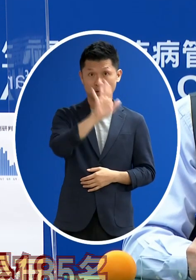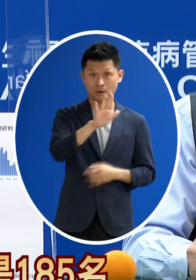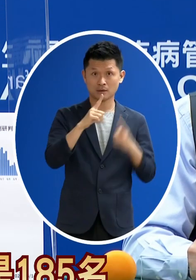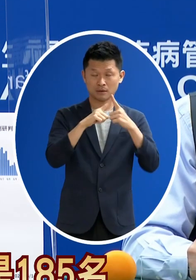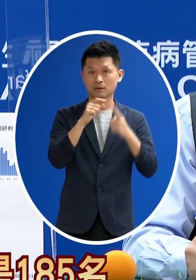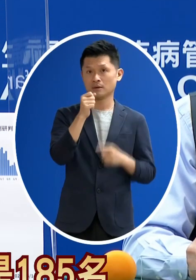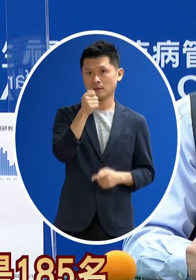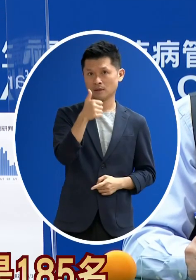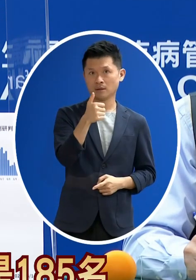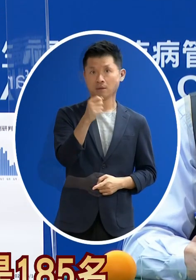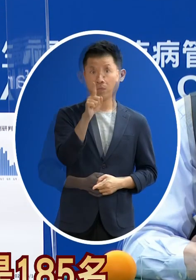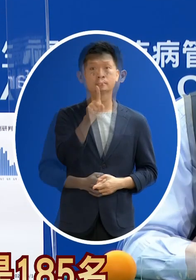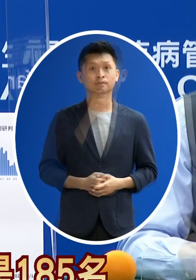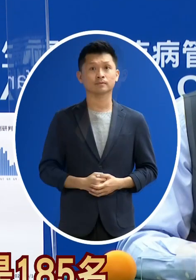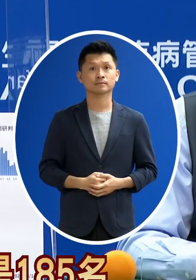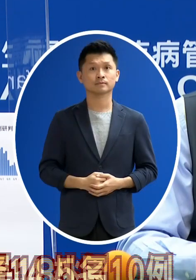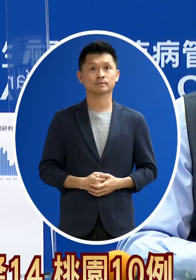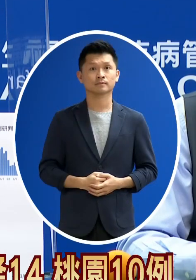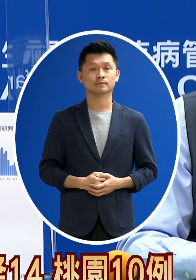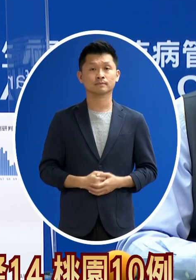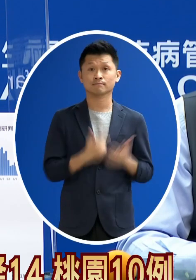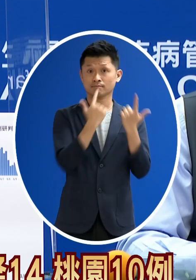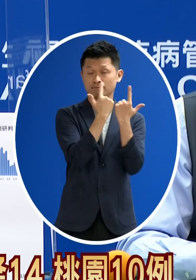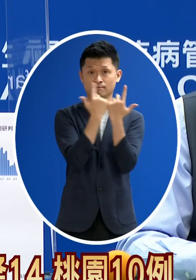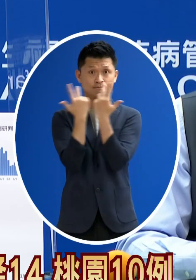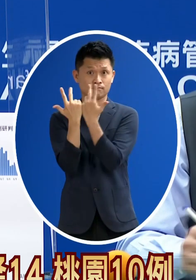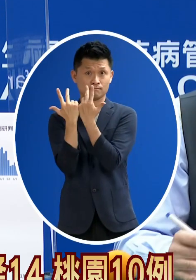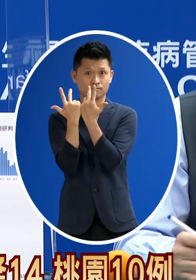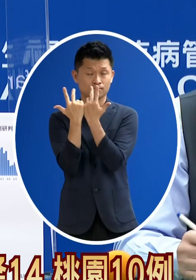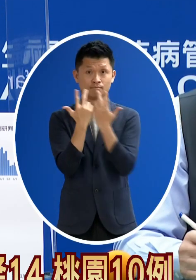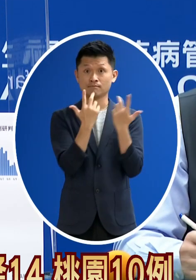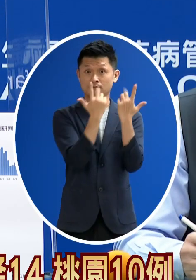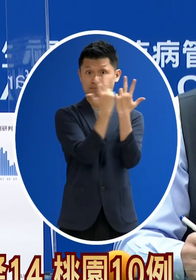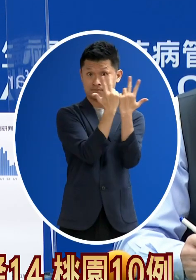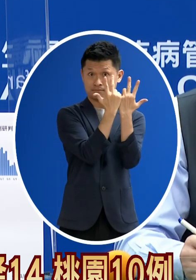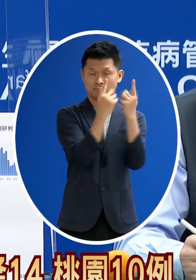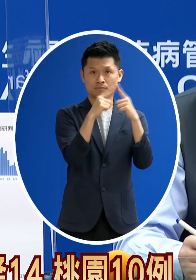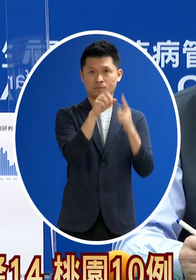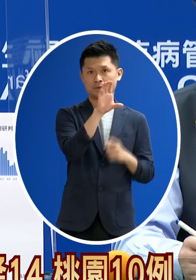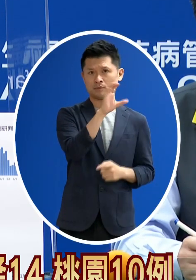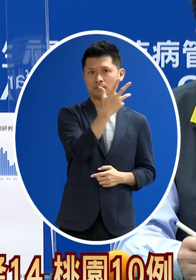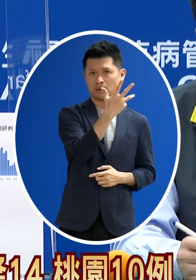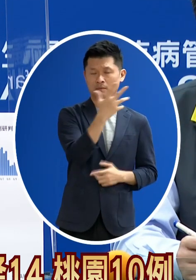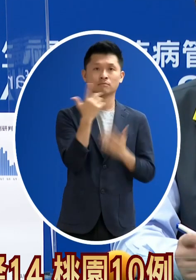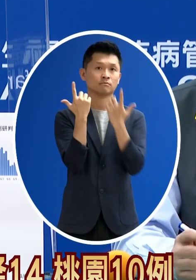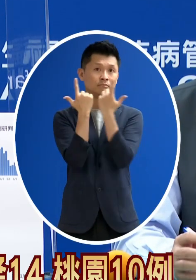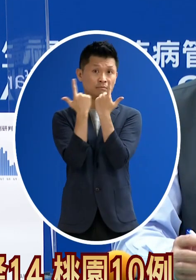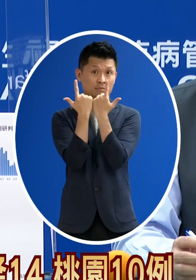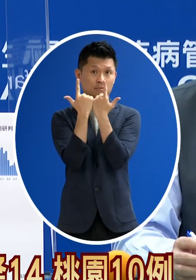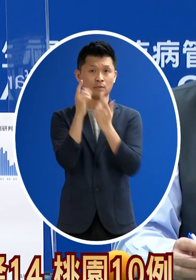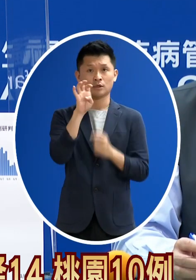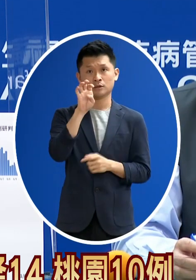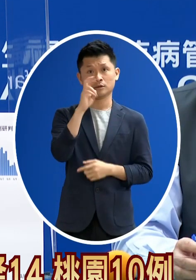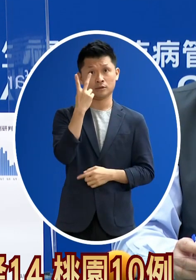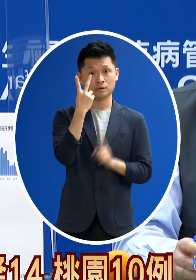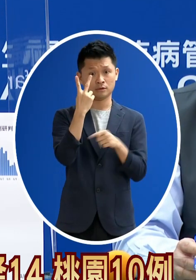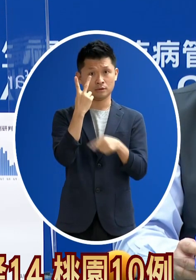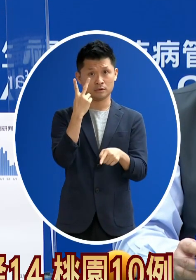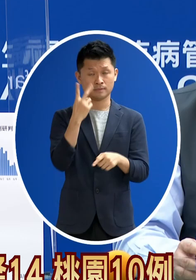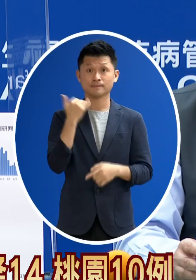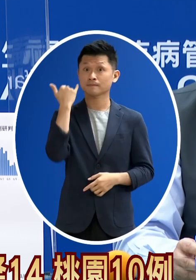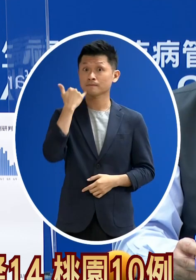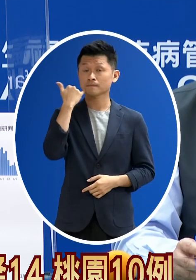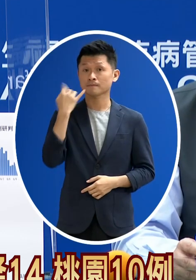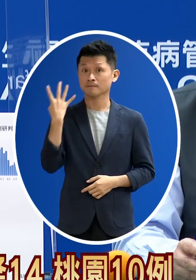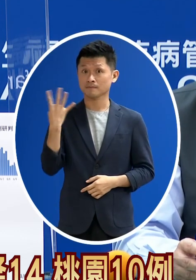是185名哈，在双北哈，在新北哈98例哈，台北是42例哈，基